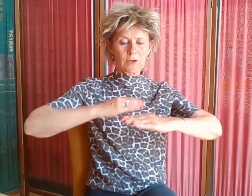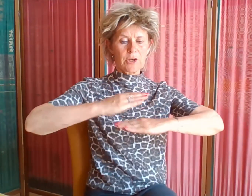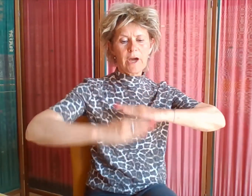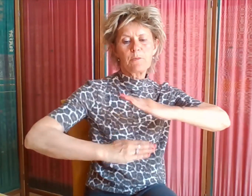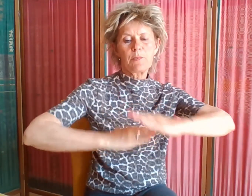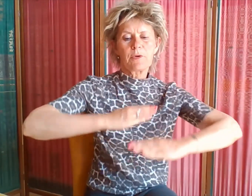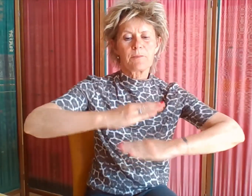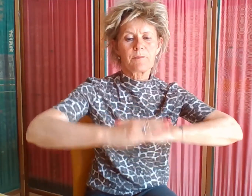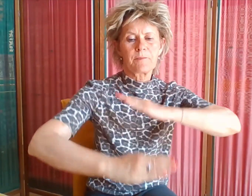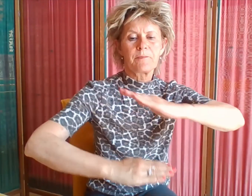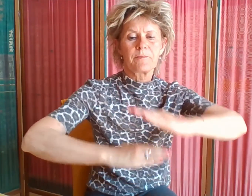Kruipen.